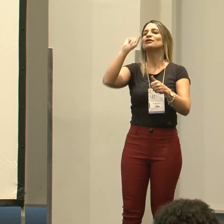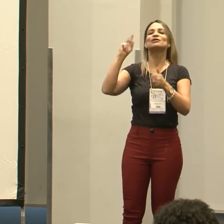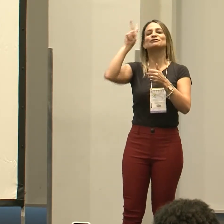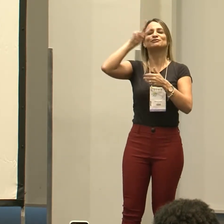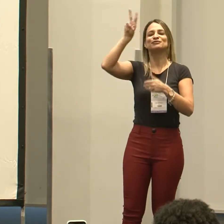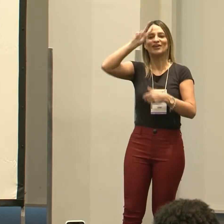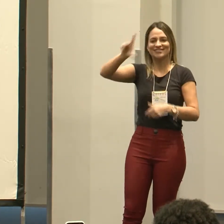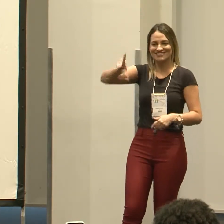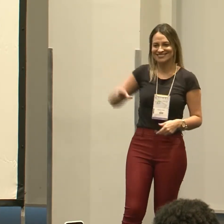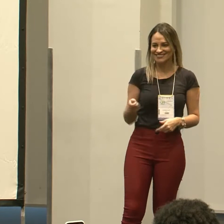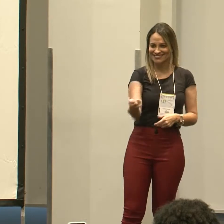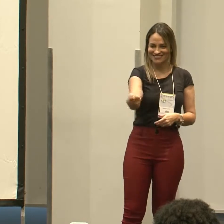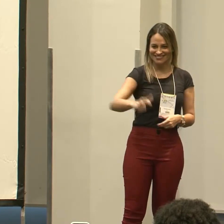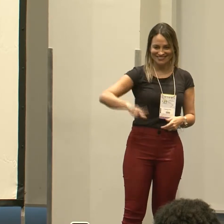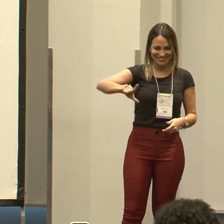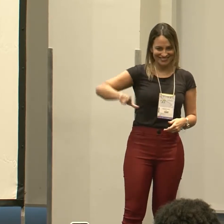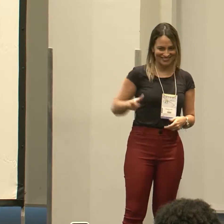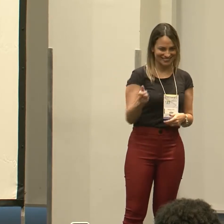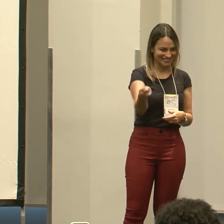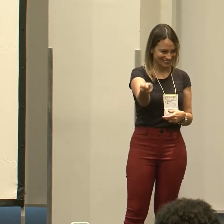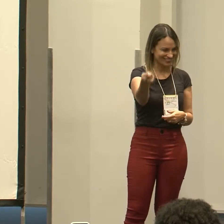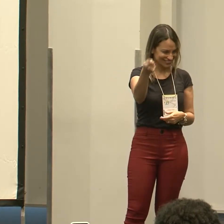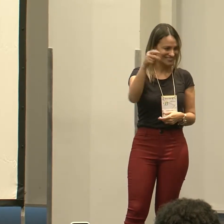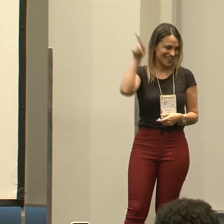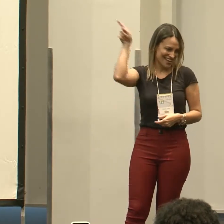Vocês sabem que o primeiro